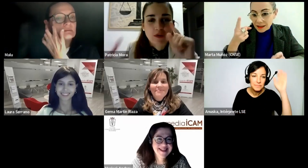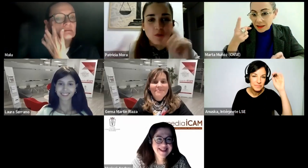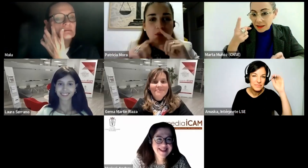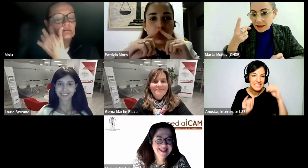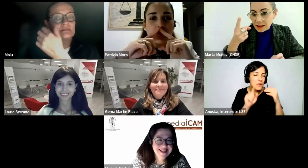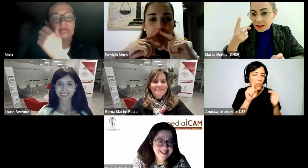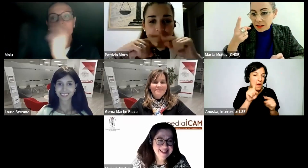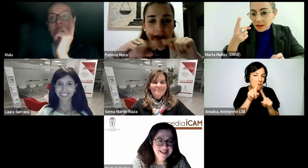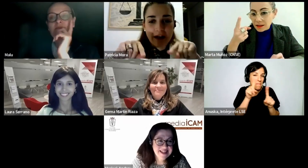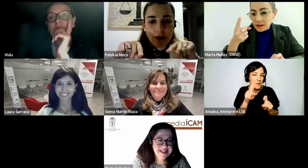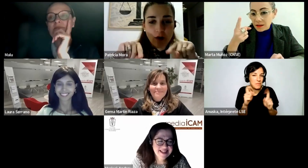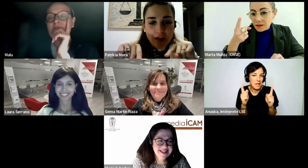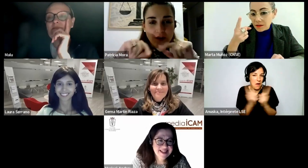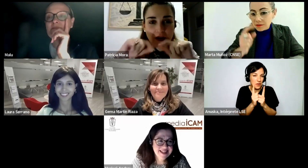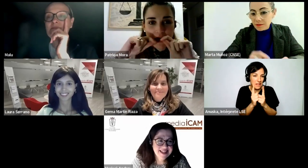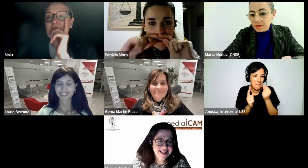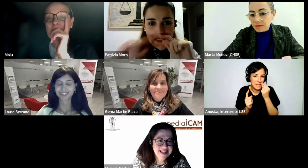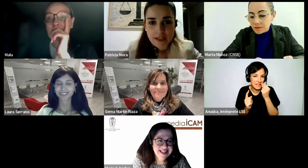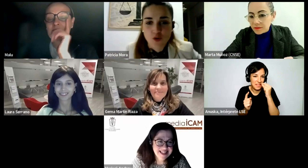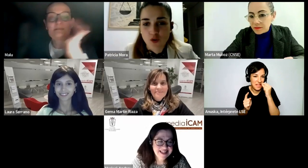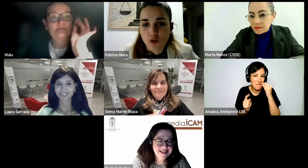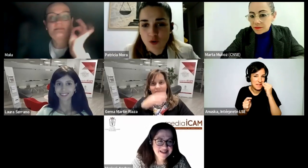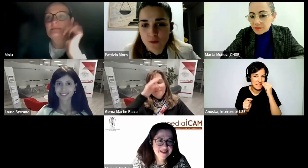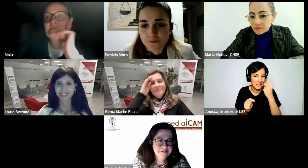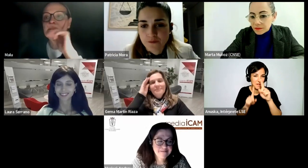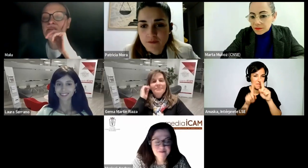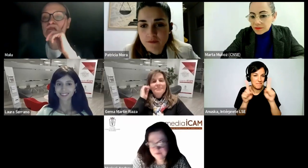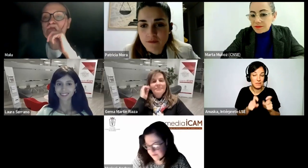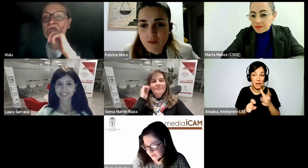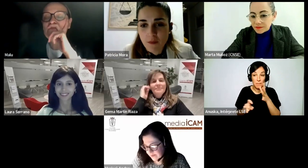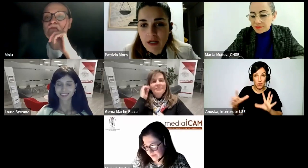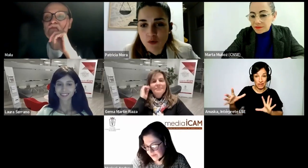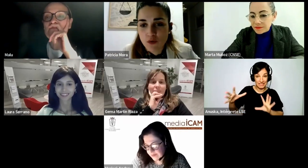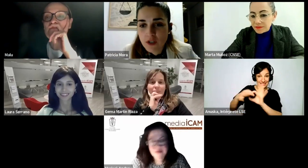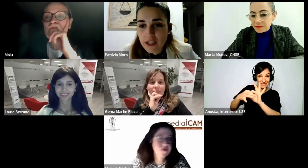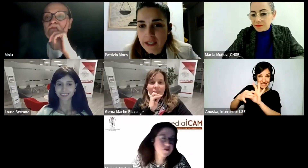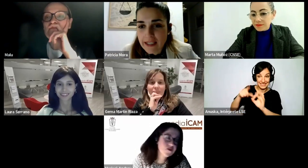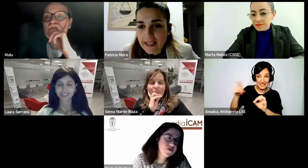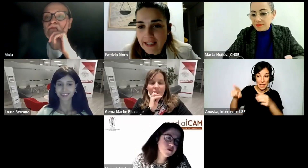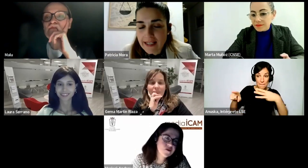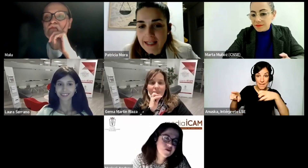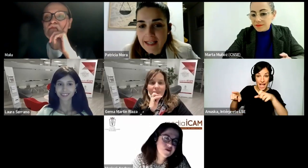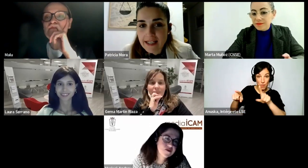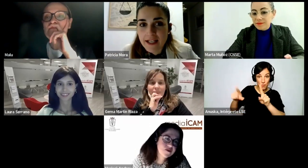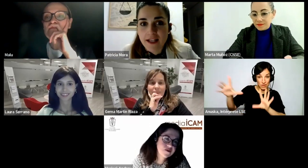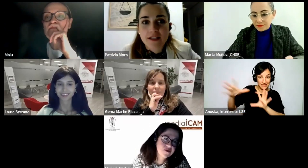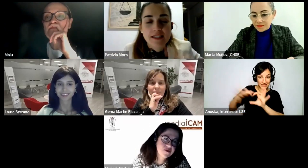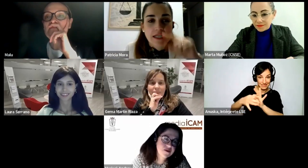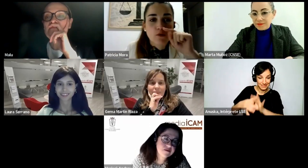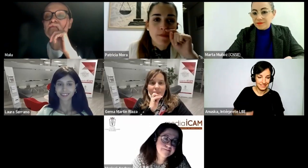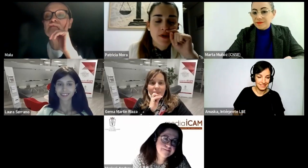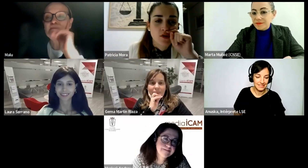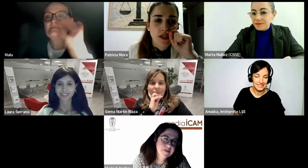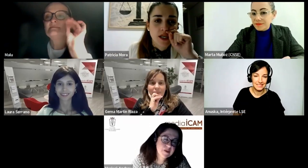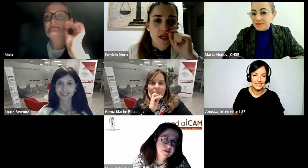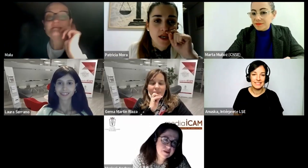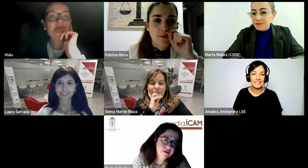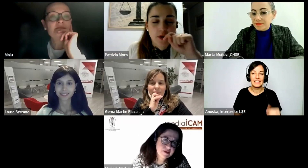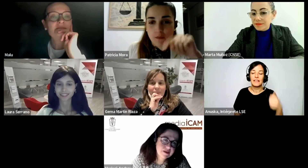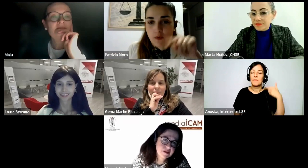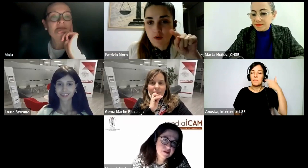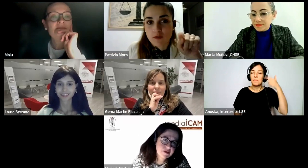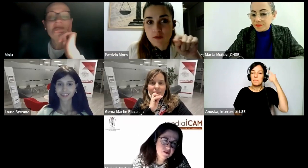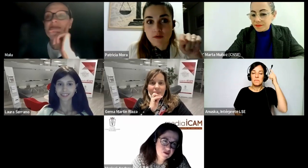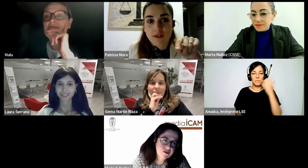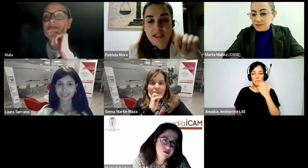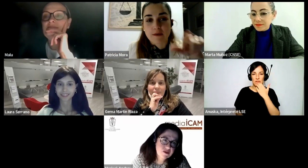Padilla. Solo una pregunta muy breve, a colación de la que ha hecho Malu. Si una